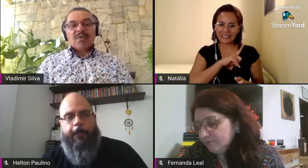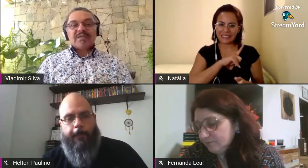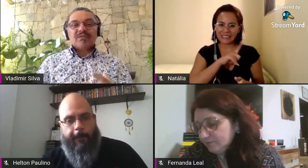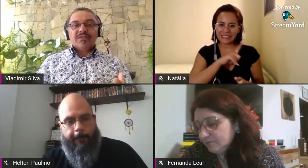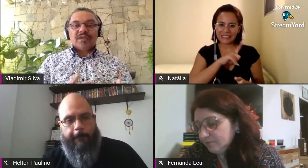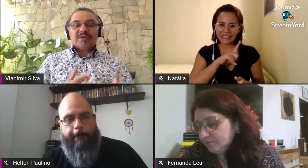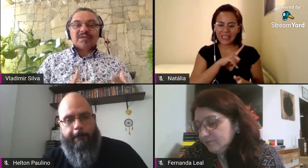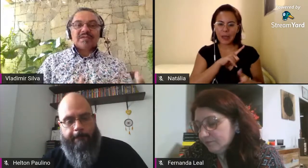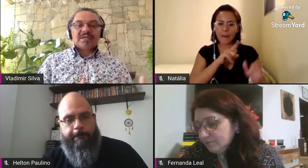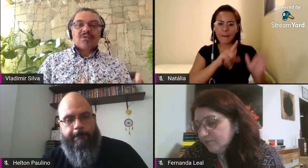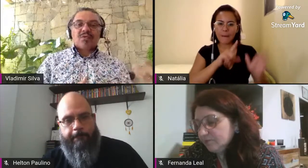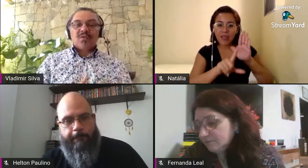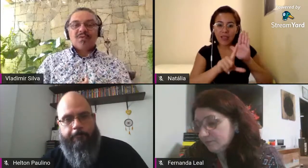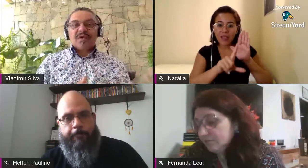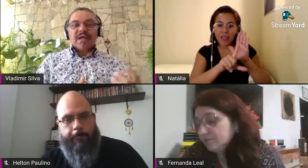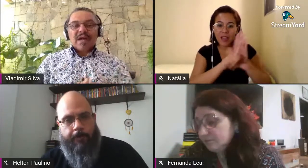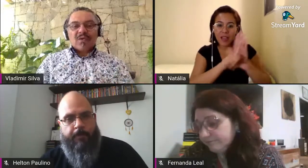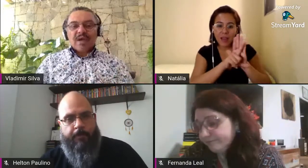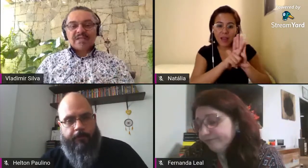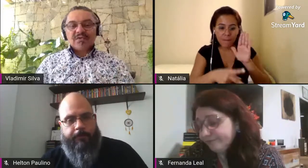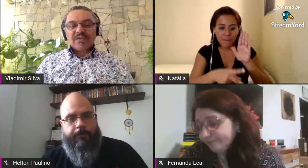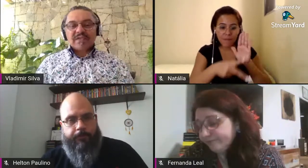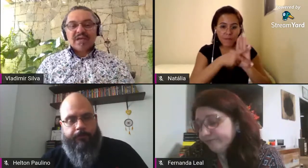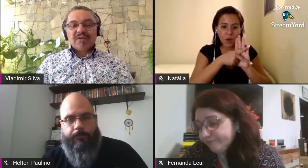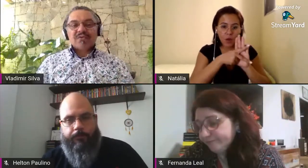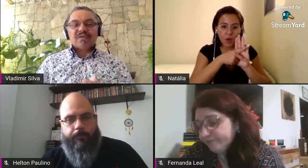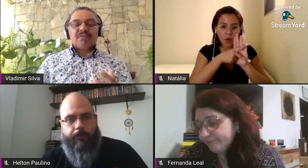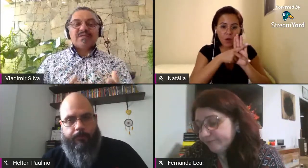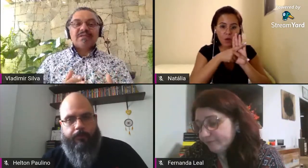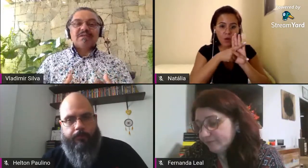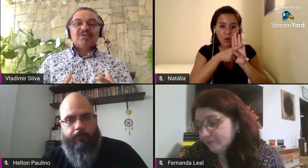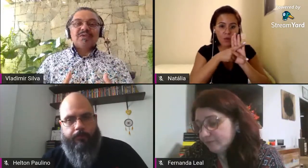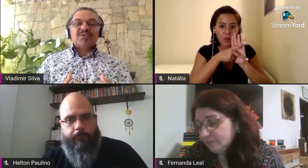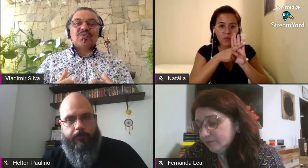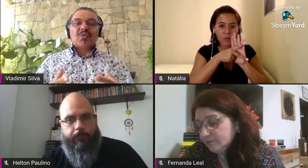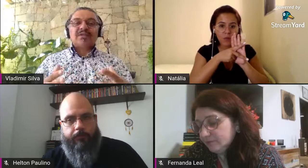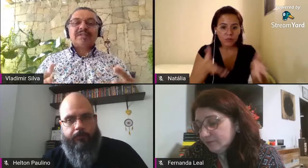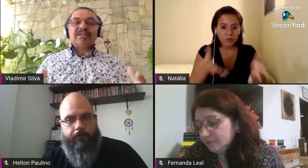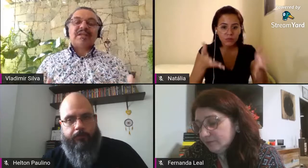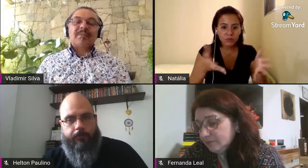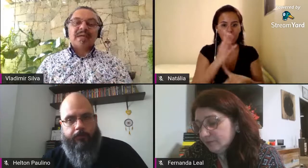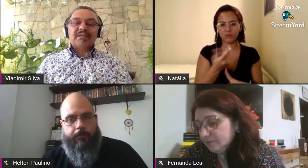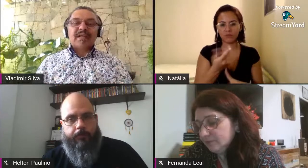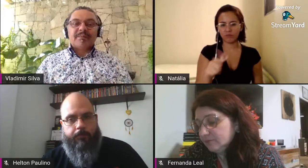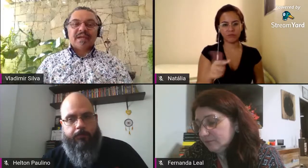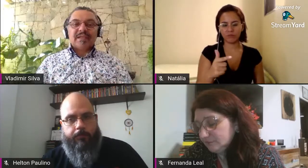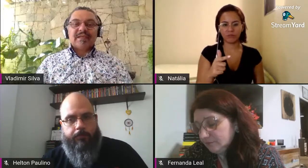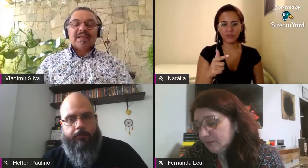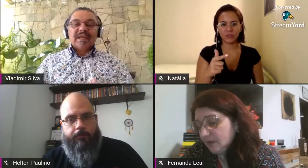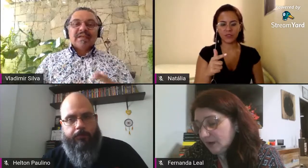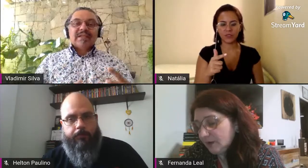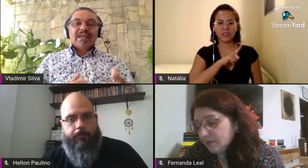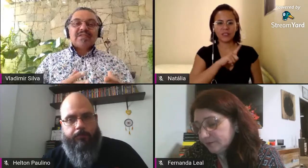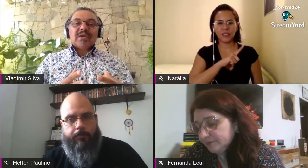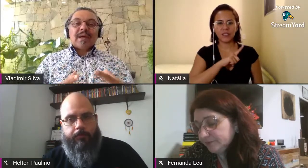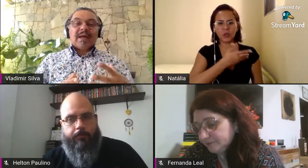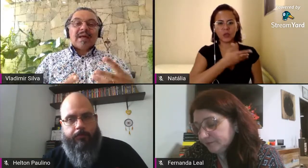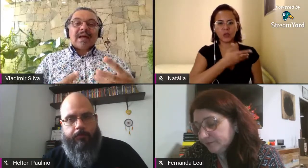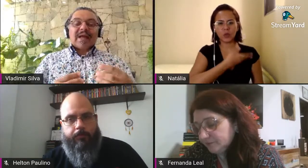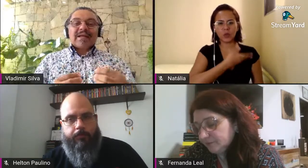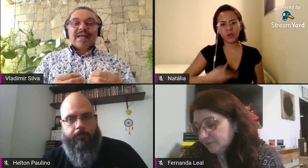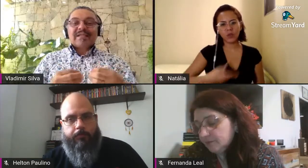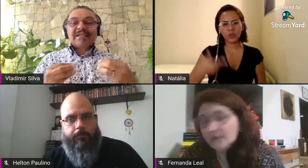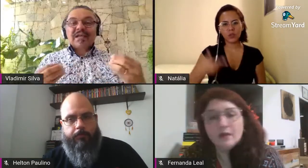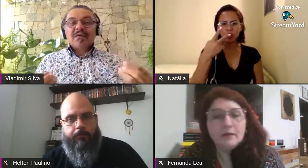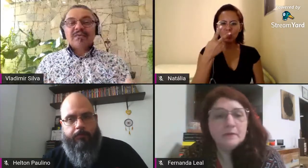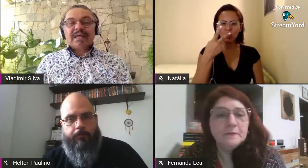nunca, com esse governo que se instaurou há quase 2 anos, nós temos sentido isso cotidianamente na pele. Desde